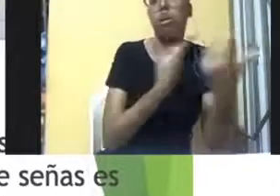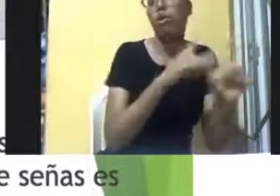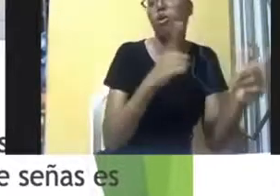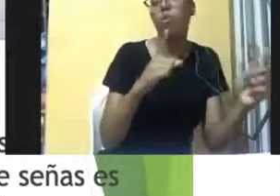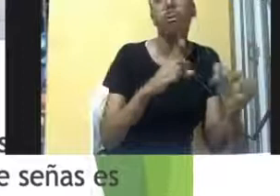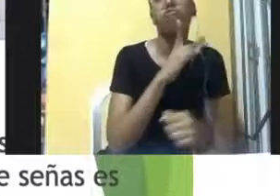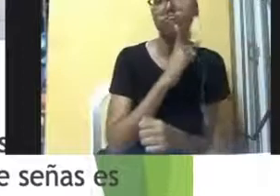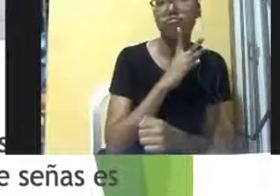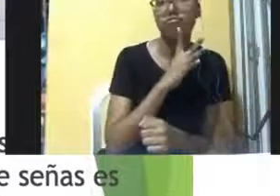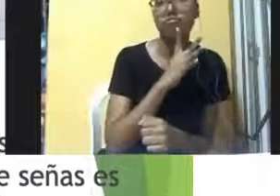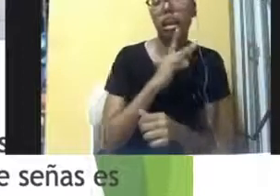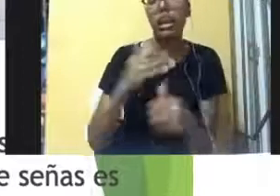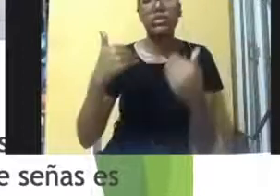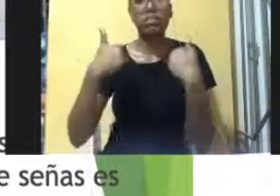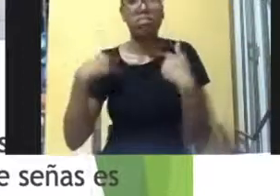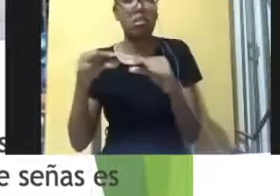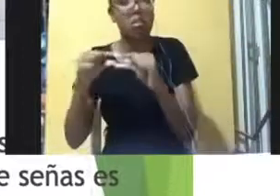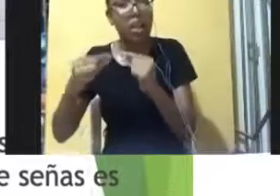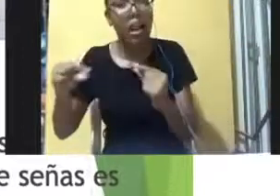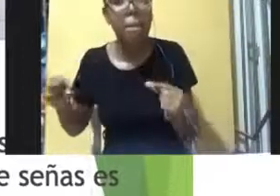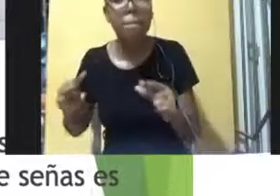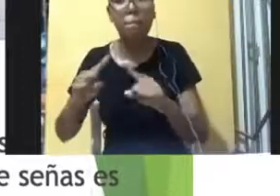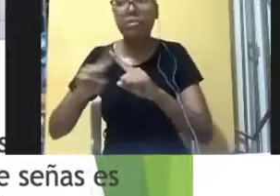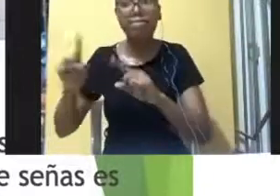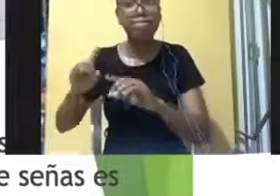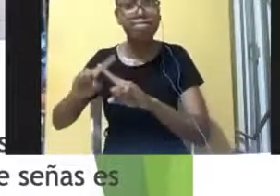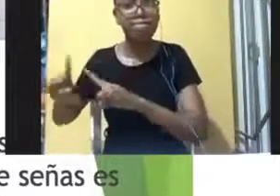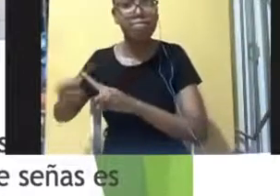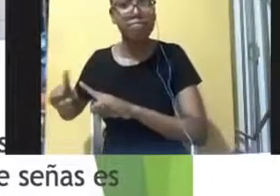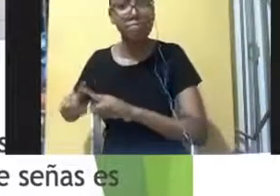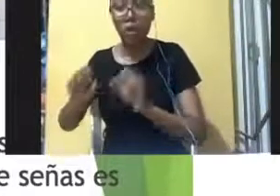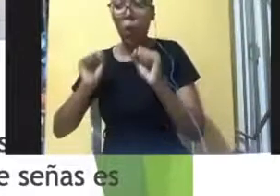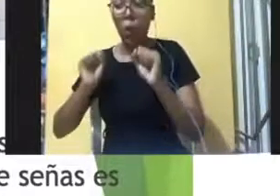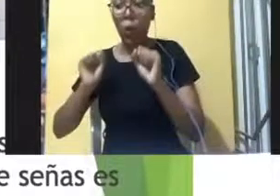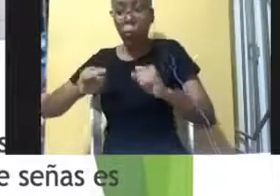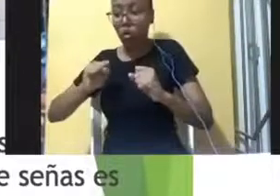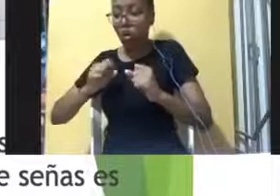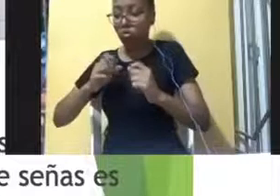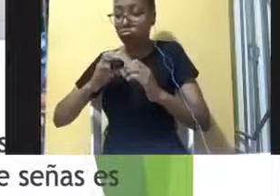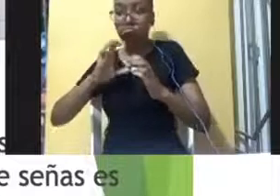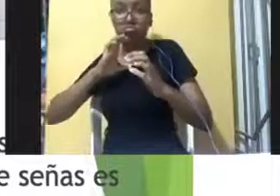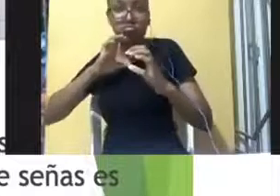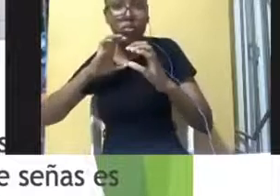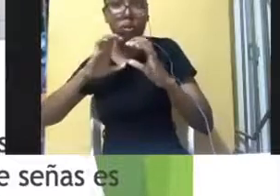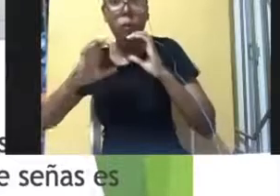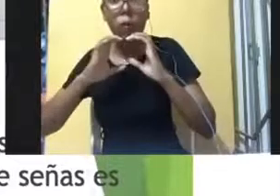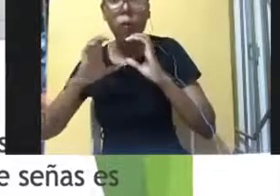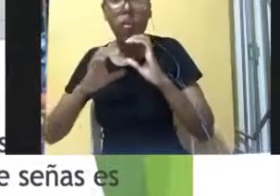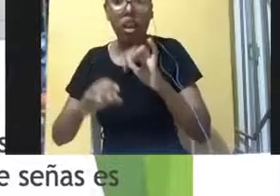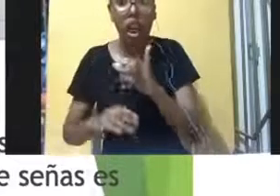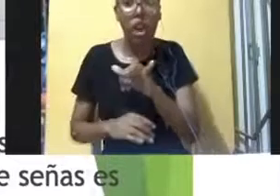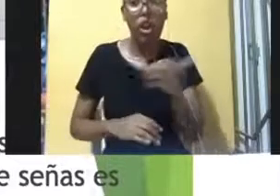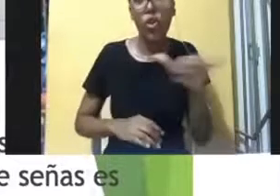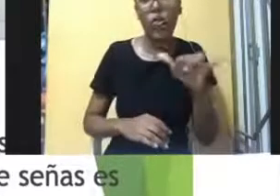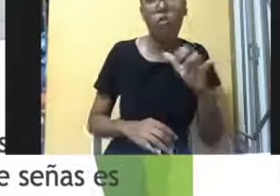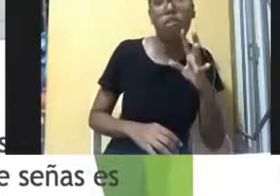lengua gramatical y puede ser manejada en la misma forma que la gramática de cualquier otro